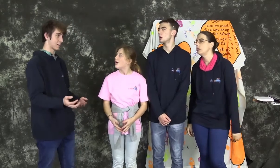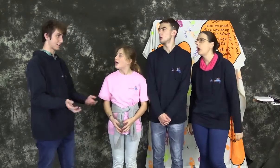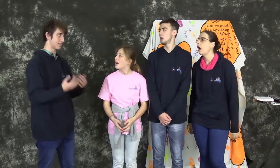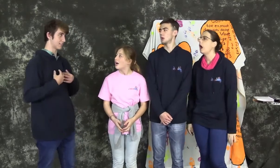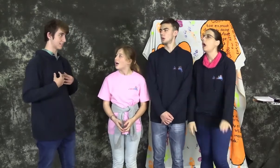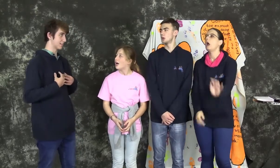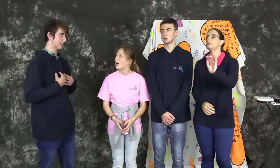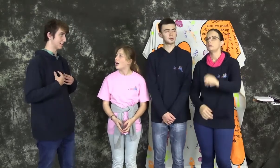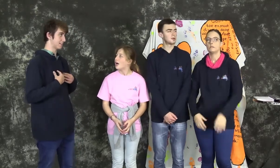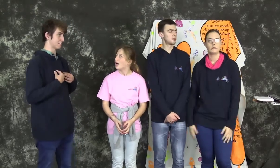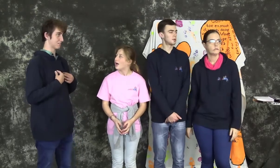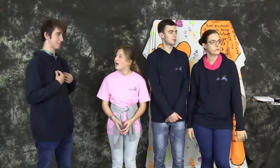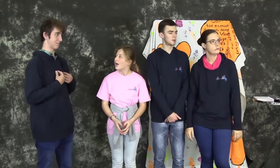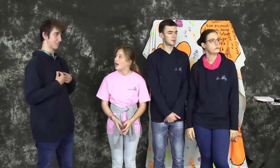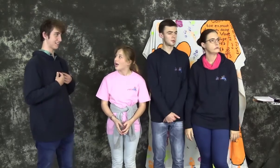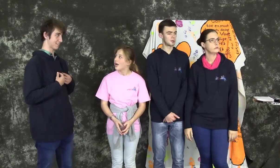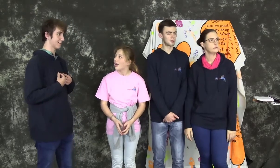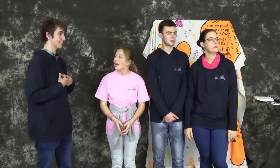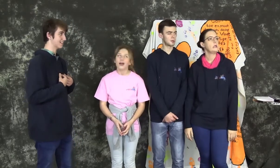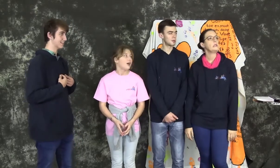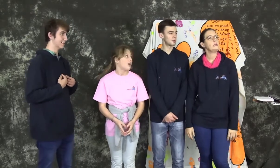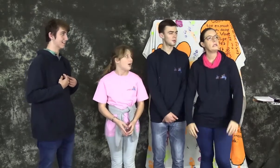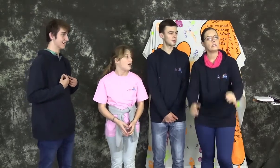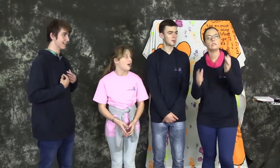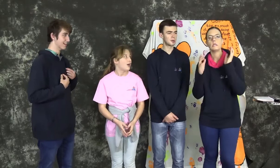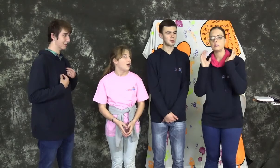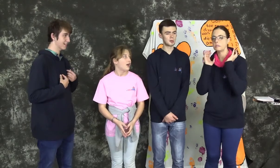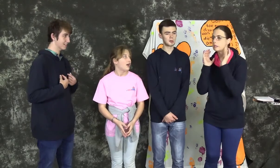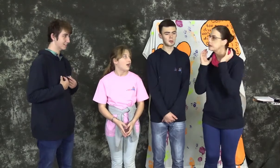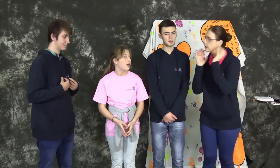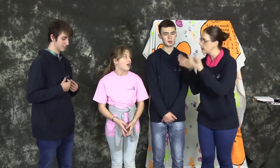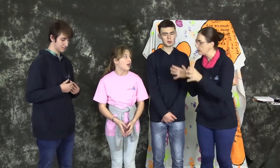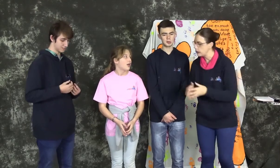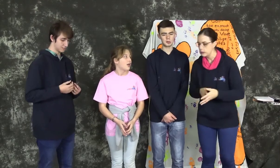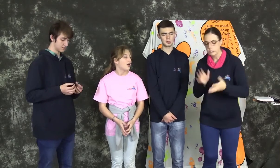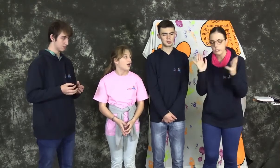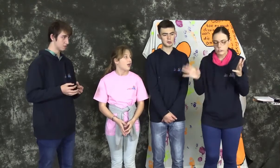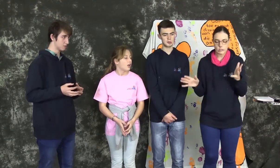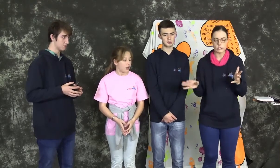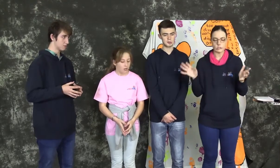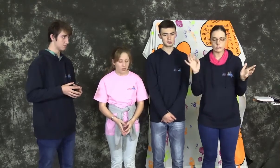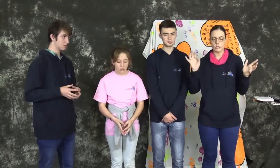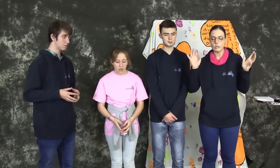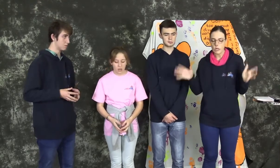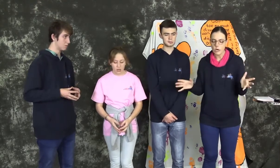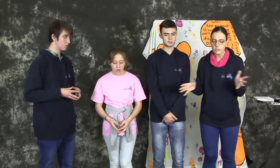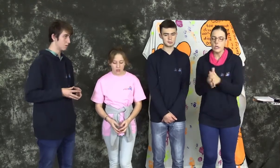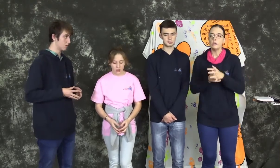ek dit eet. En dit is nog steeds selfbeheersing. Nee, dit is daar seker goed gebeur. As ons geduldig raak, ons raak goed, of